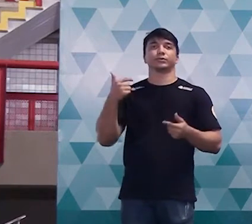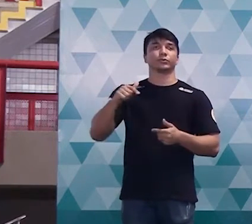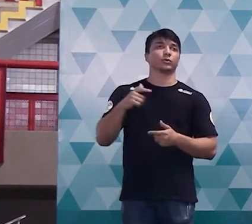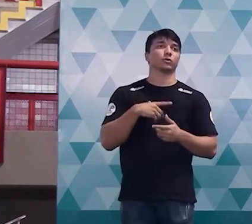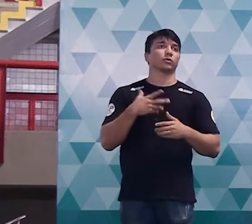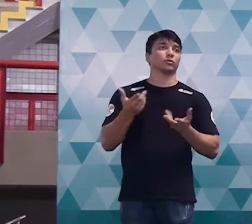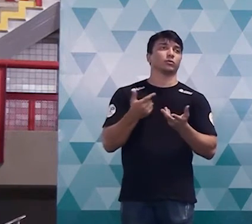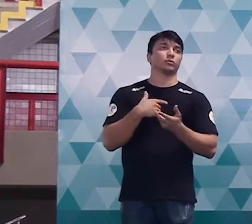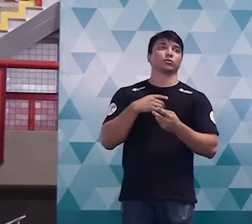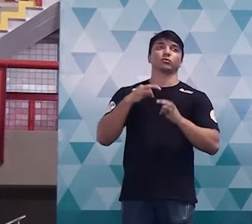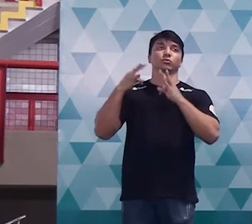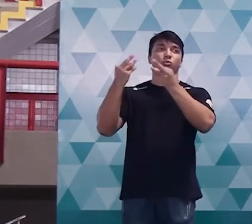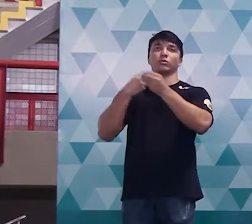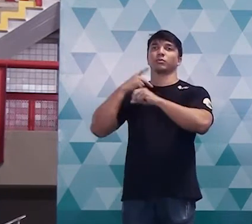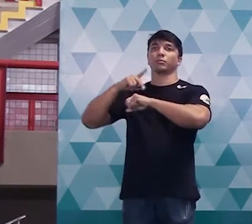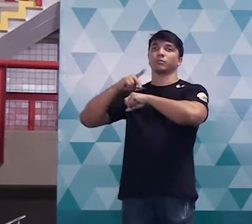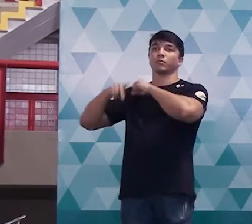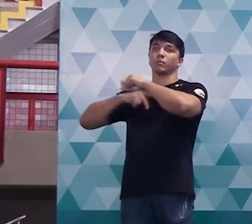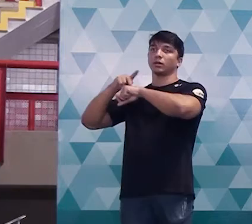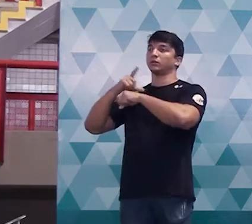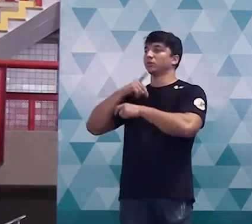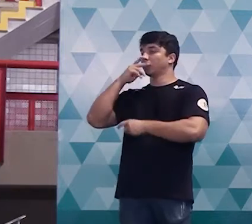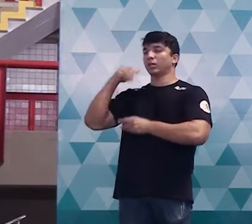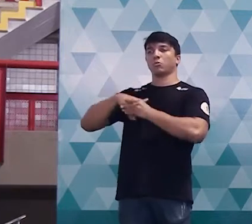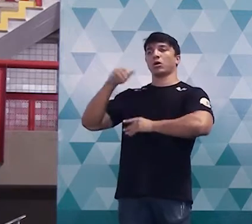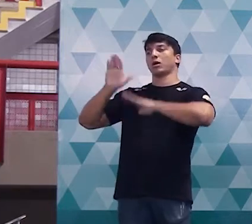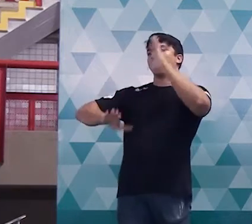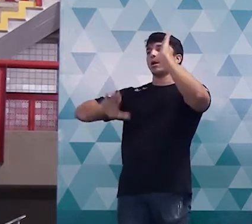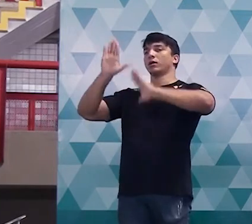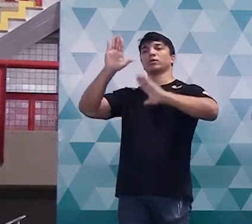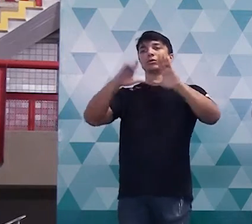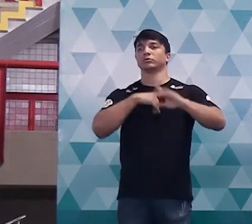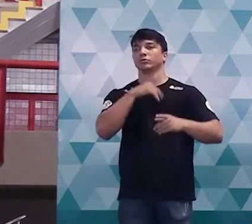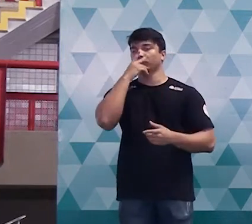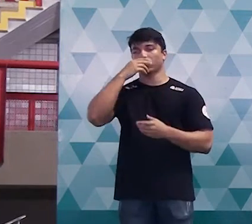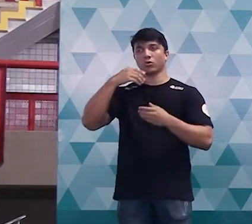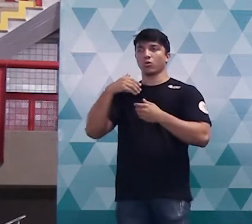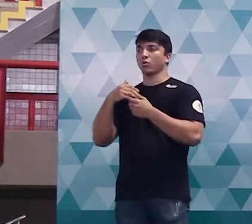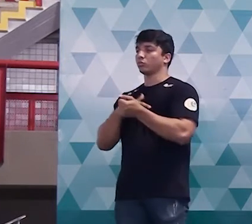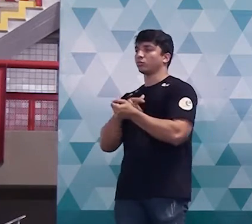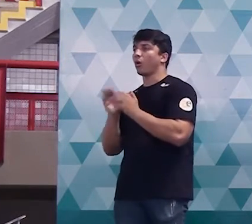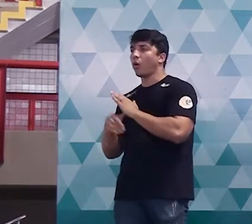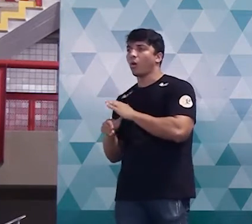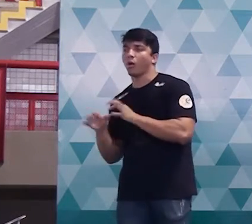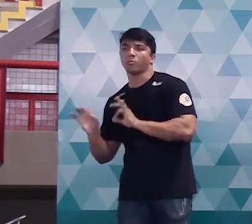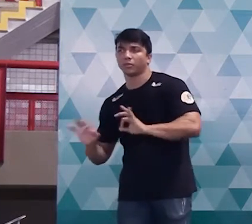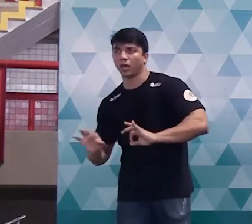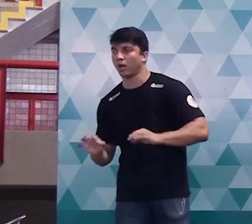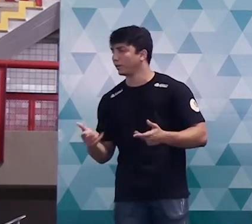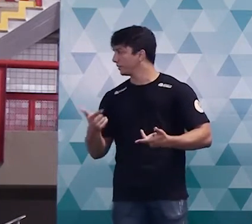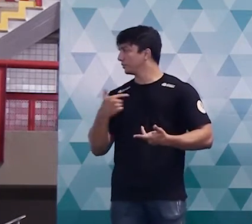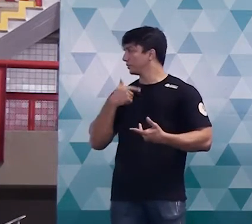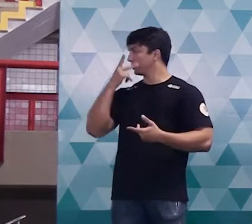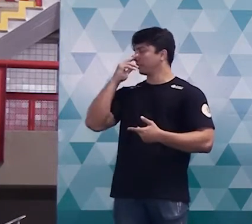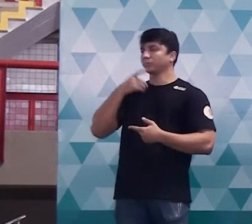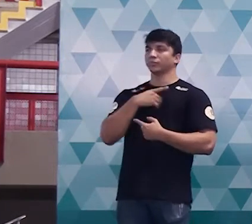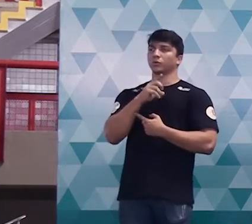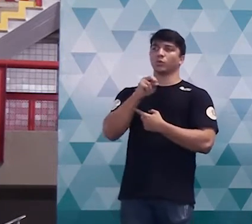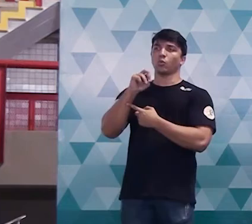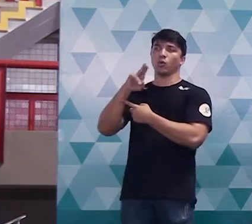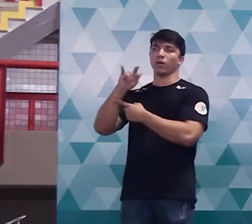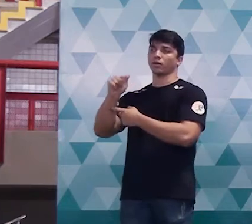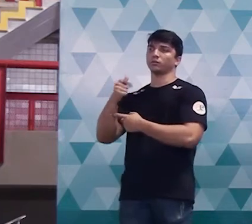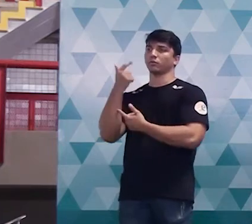dia, graças a Deus, nós estamos num país extremamente democrático, onde nós não temos corrupção, só nesses países fuleirais como Dinamarca, Noruega,